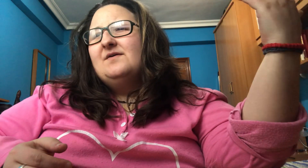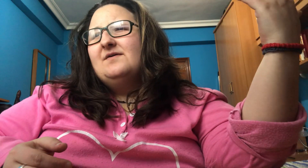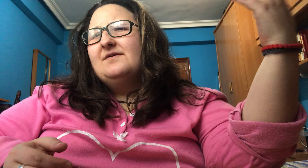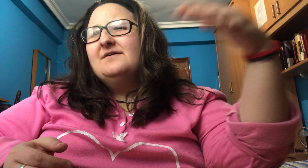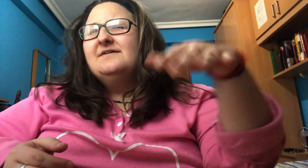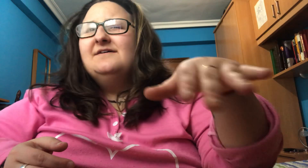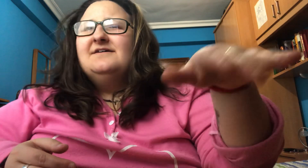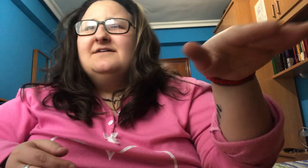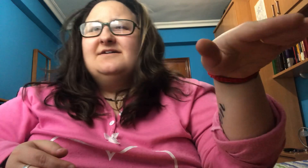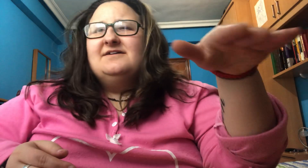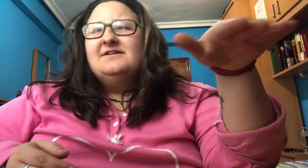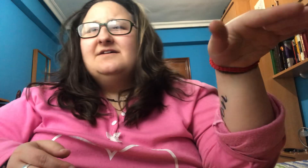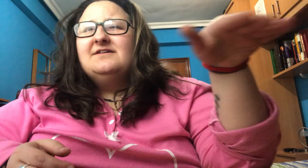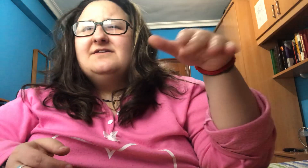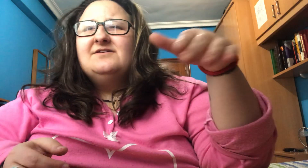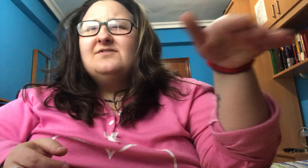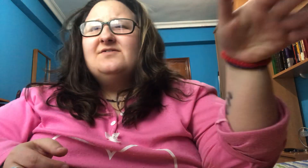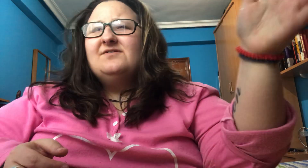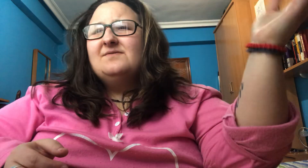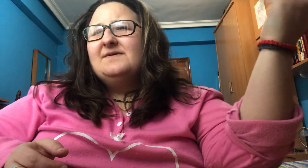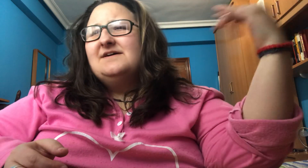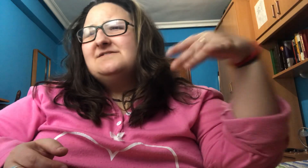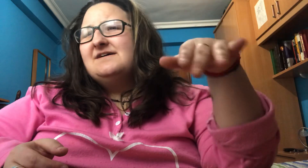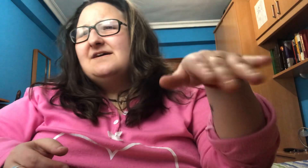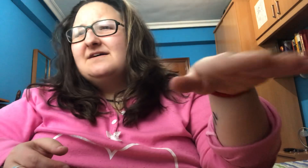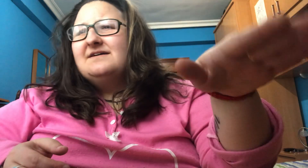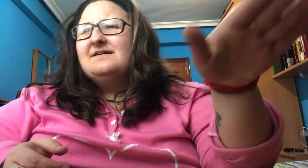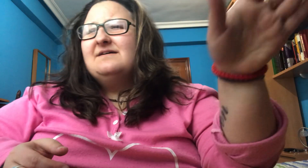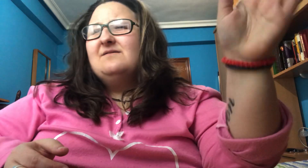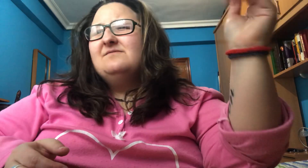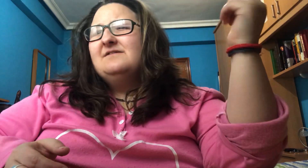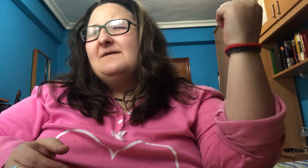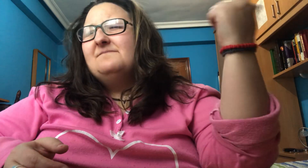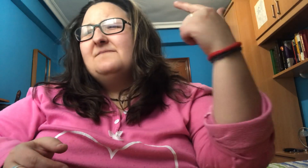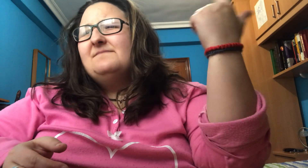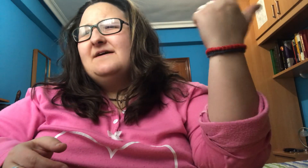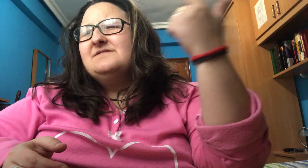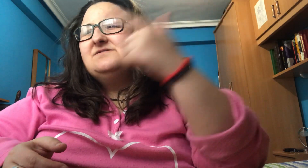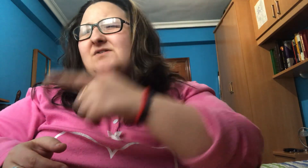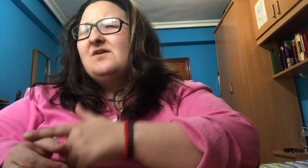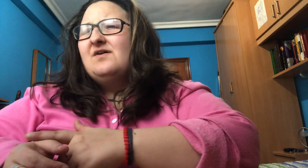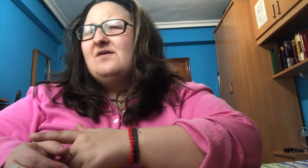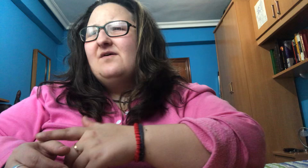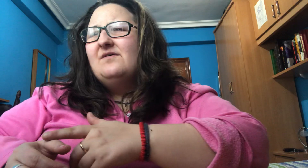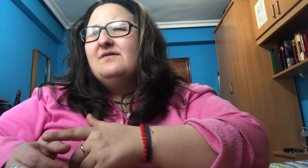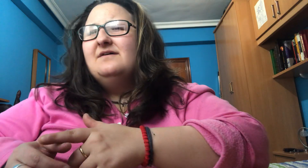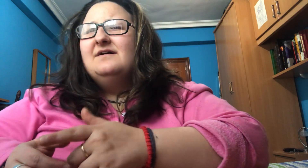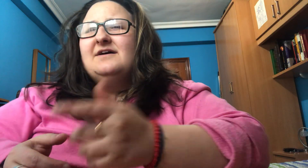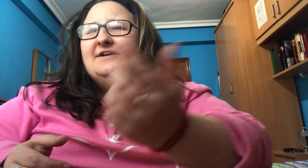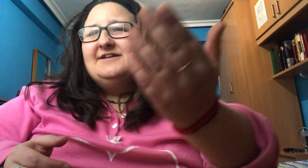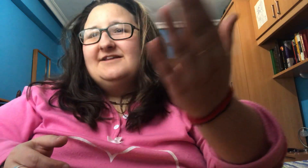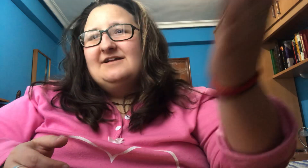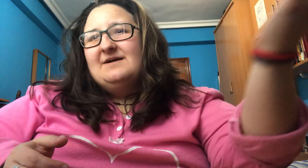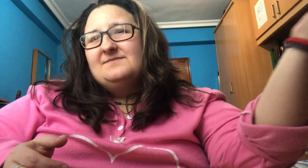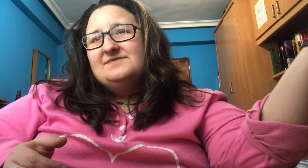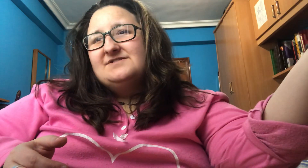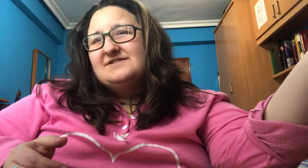mejor y yo no vi hasta que un día me marchó. Ya busqué